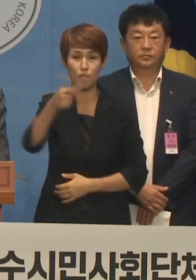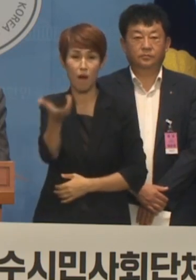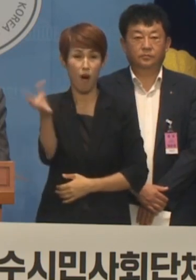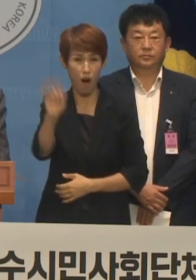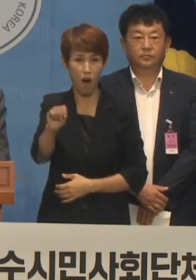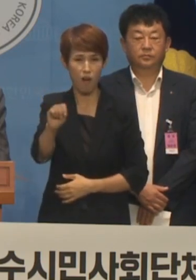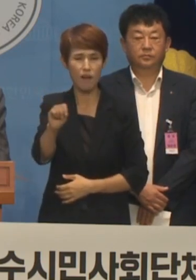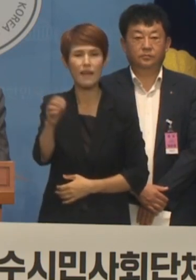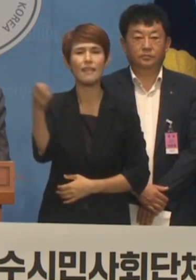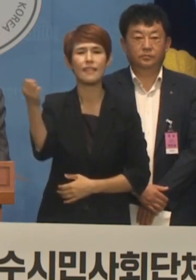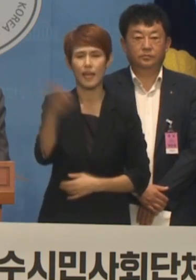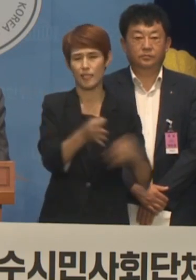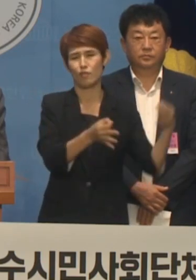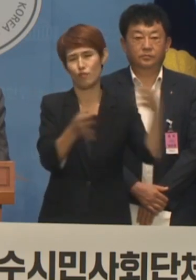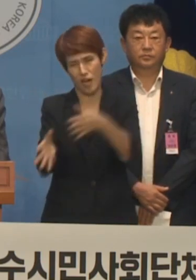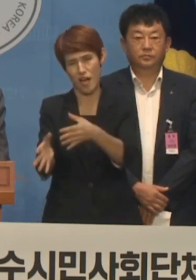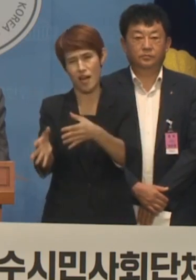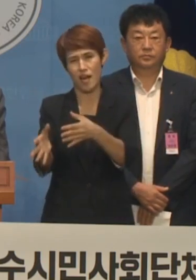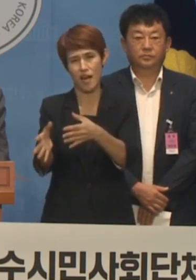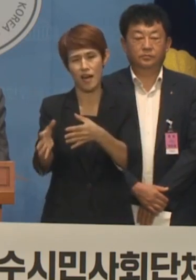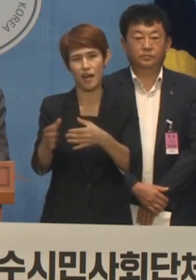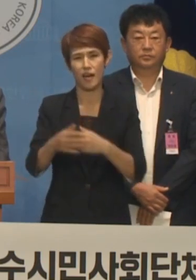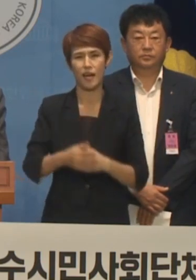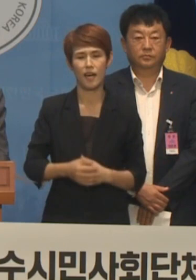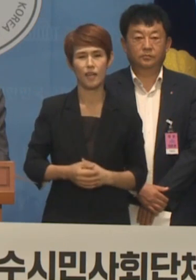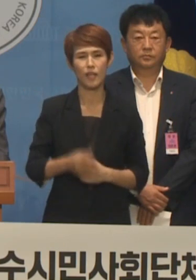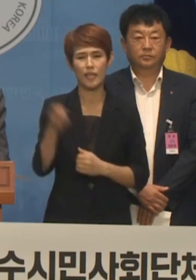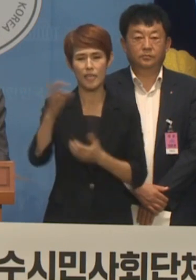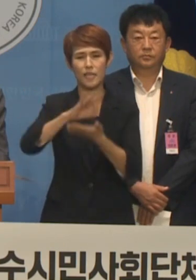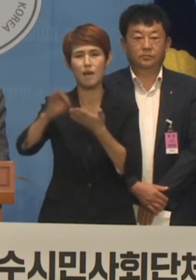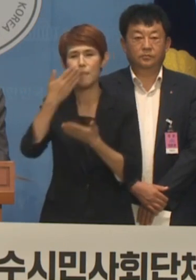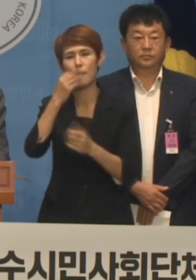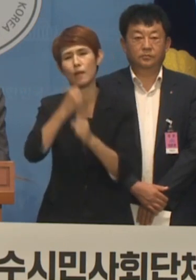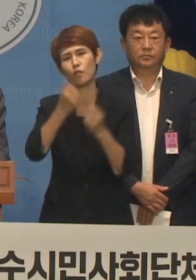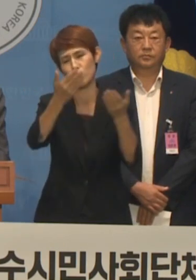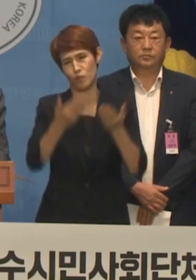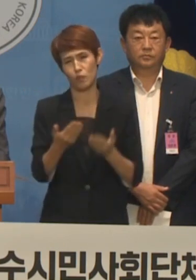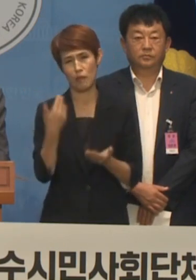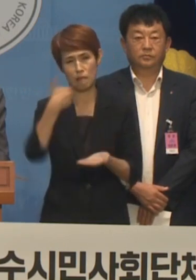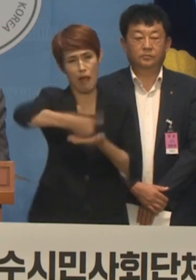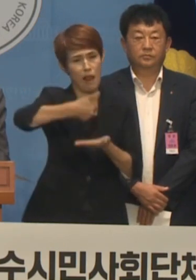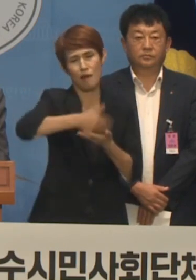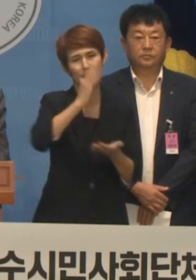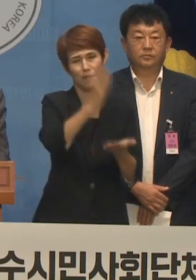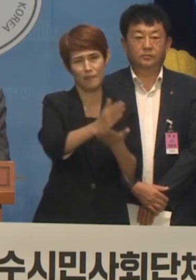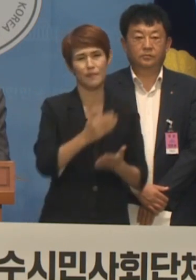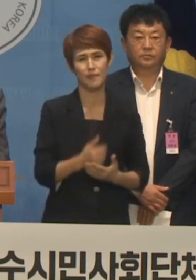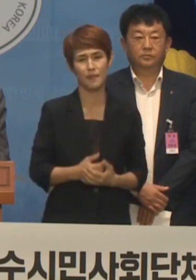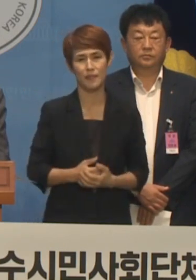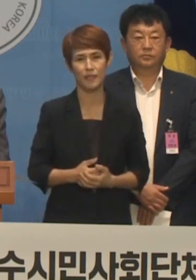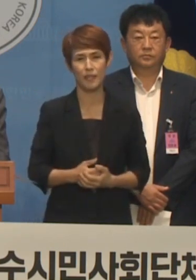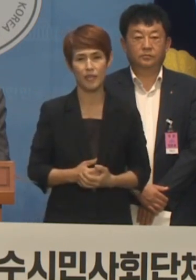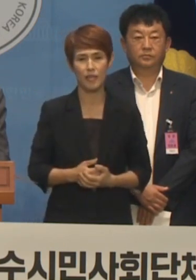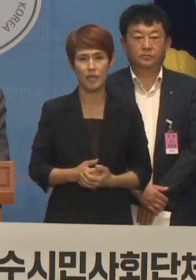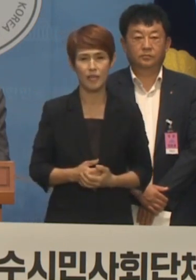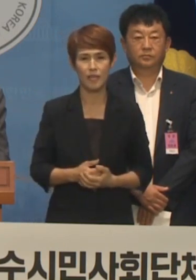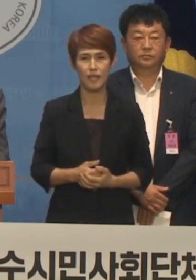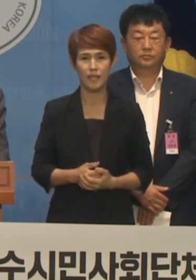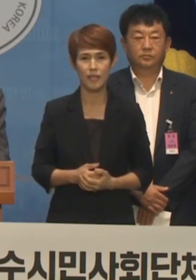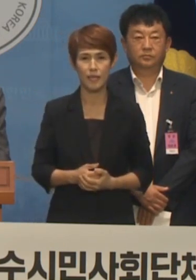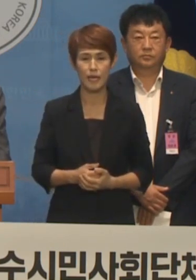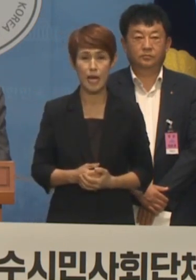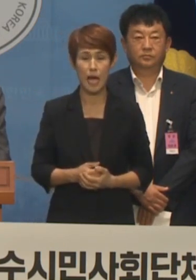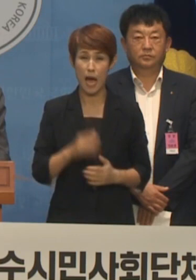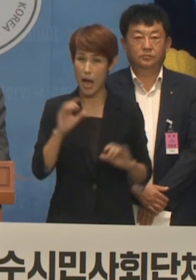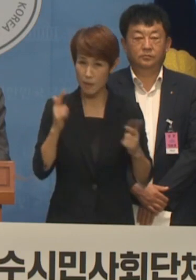원은 재출자 방식으로 여수 박람회 사후 활용에 쓰이도록 해주시거나 최소한 마스터 플랜 용역이 완성된